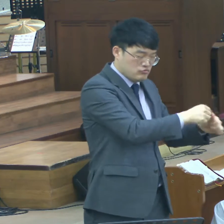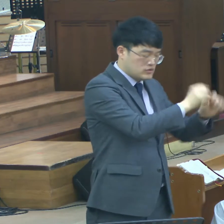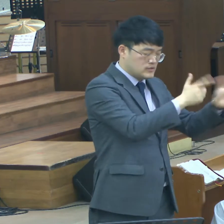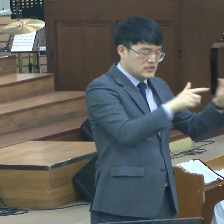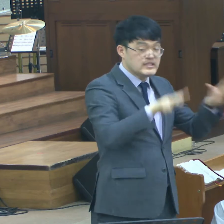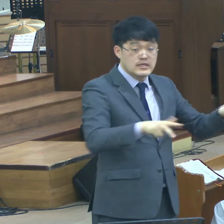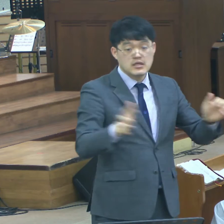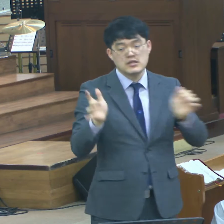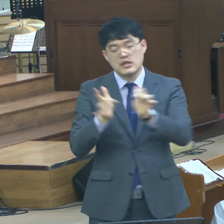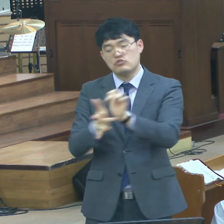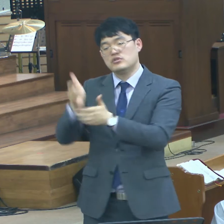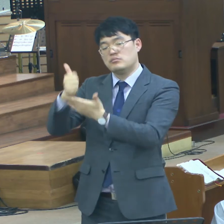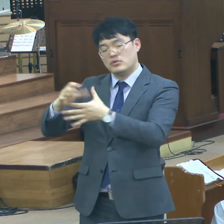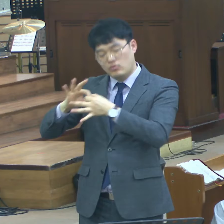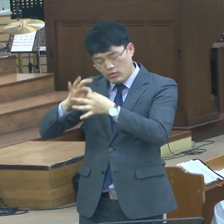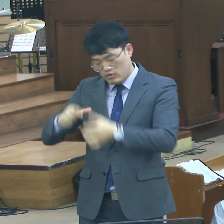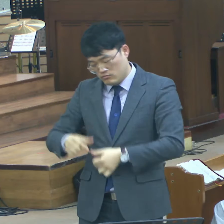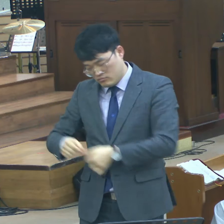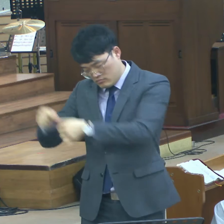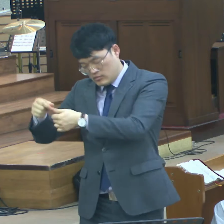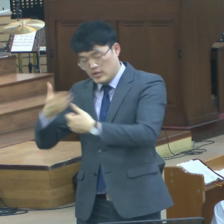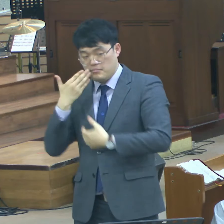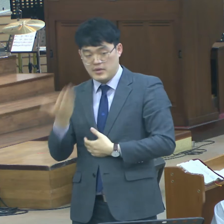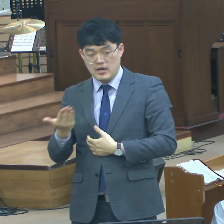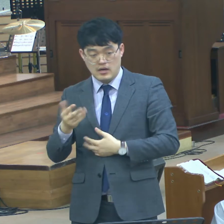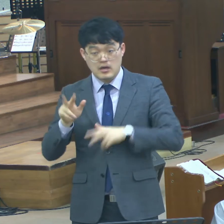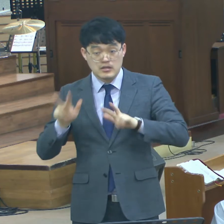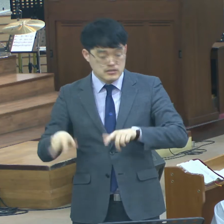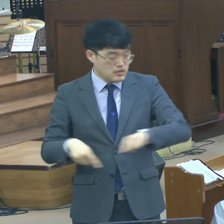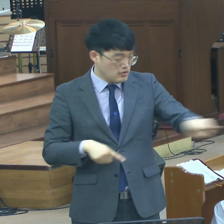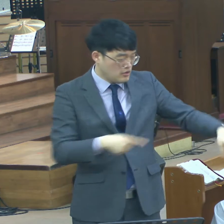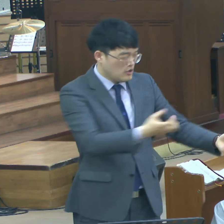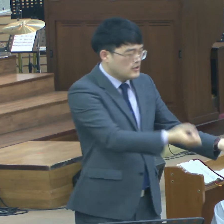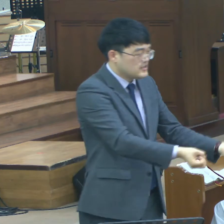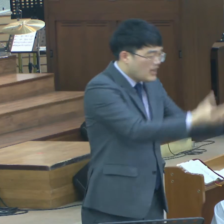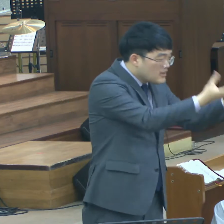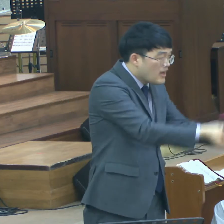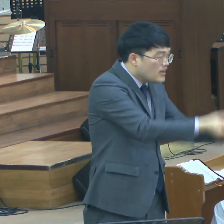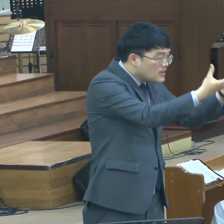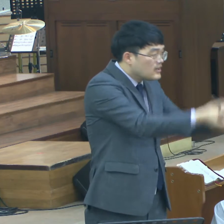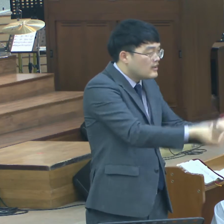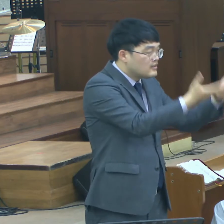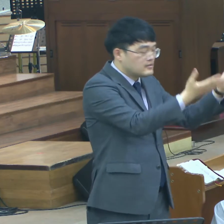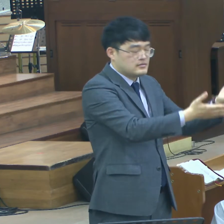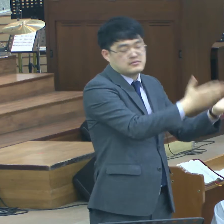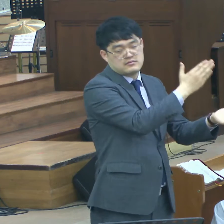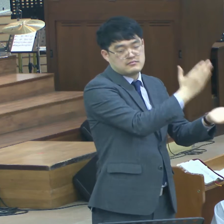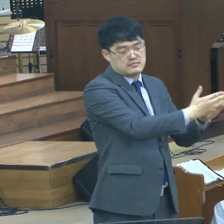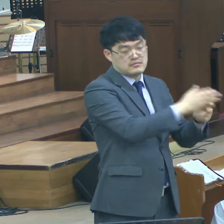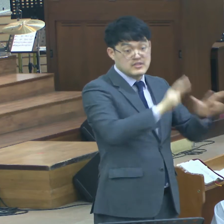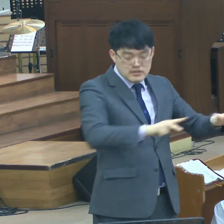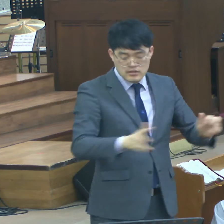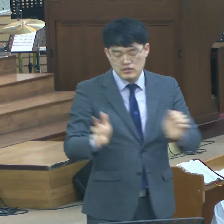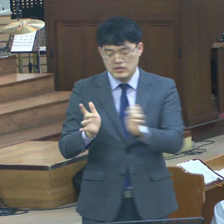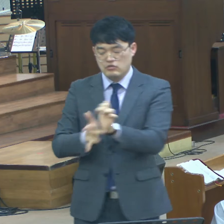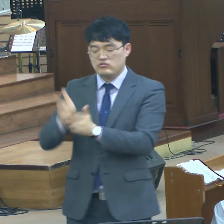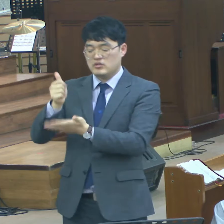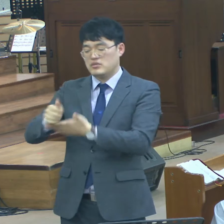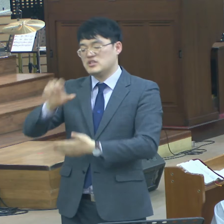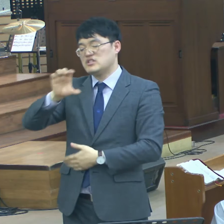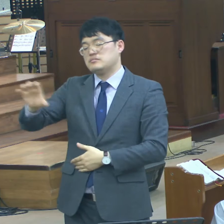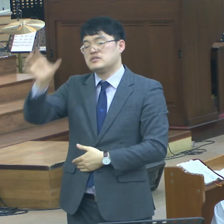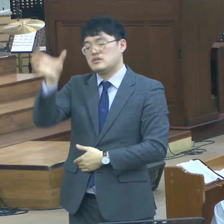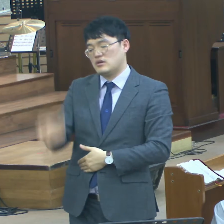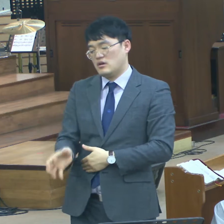그 모든 제사장들의 움직임은 더 이상 제사가 아니라 예수님, 예수님의 십자가와 부활로 이렇게